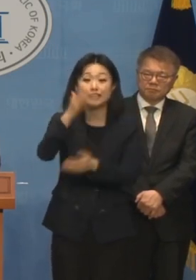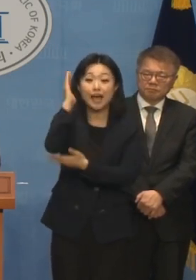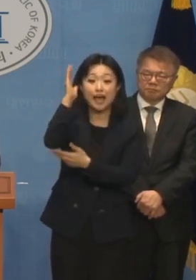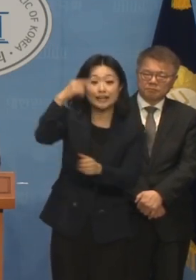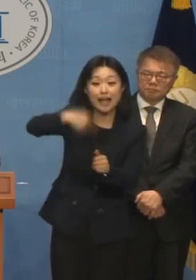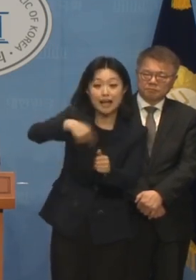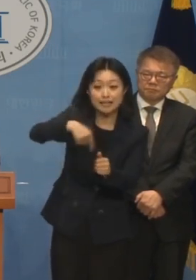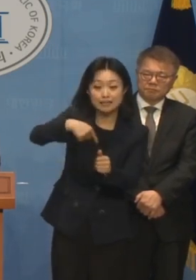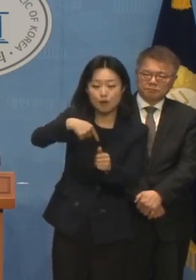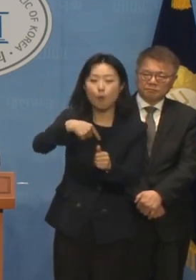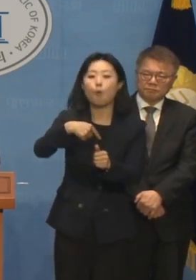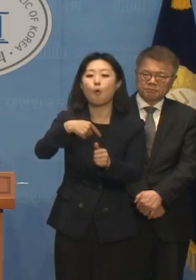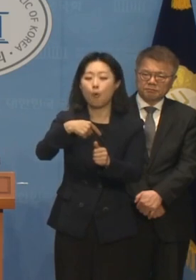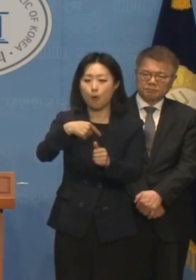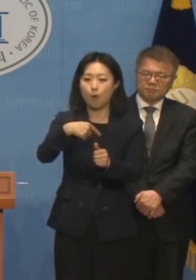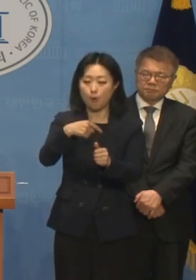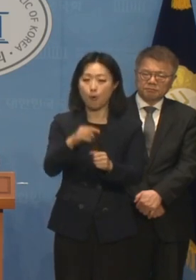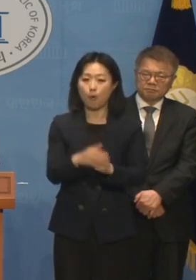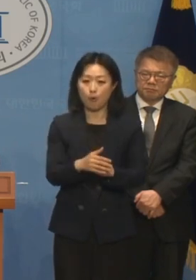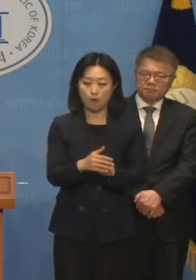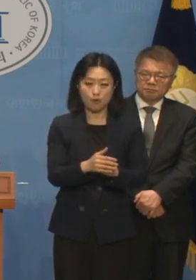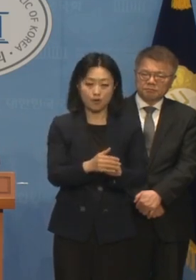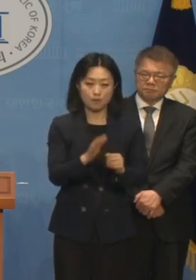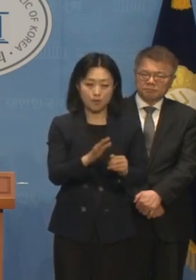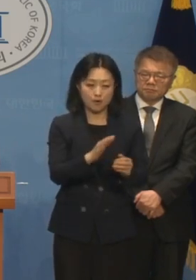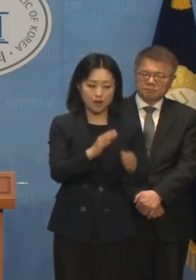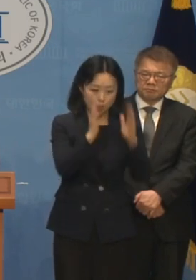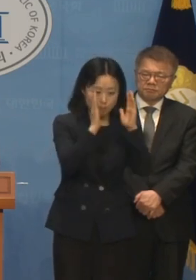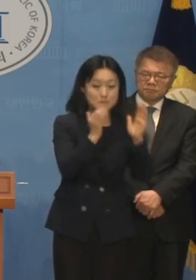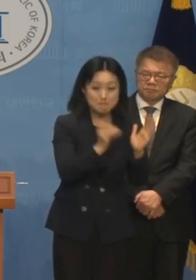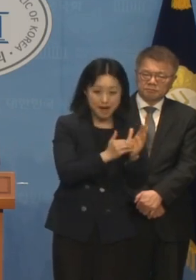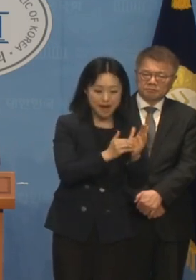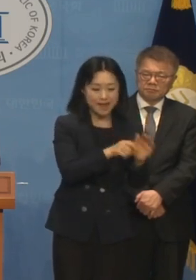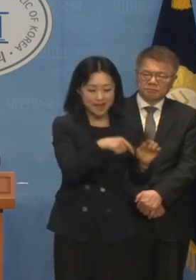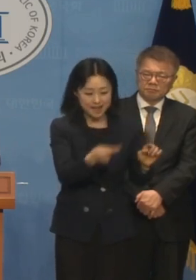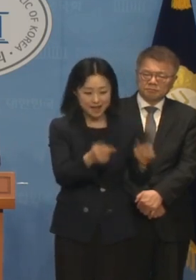강의는 학습 진도율을 점검하면서